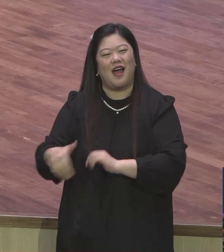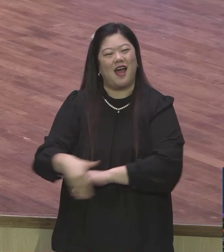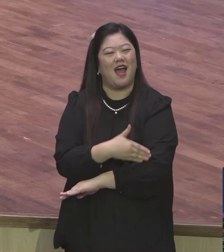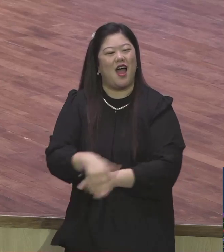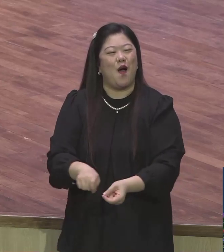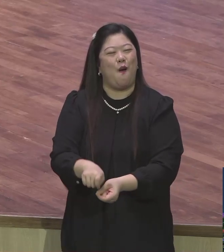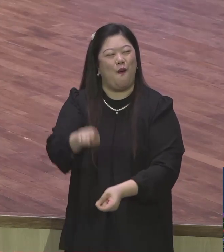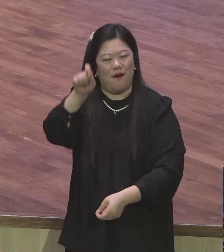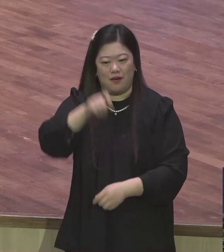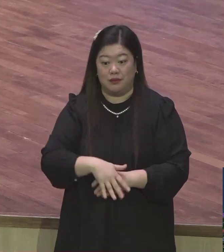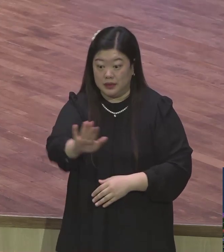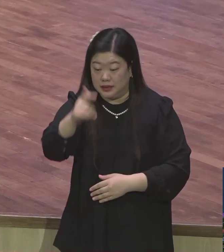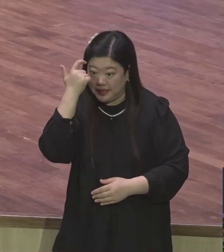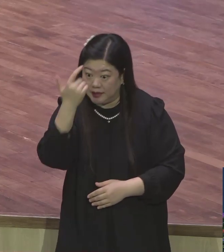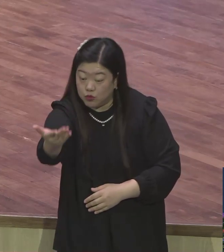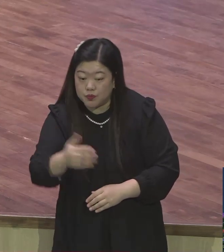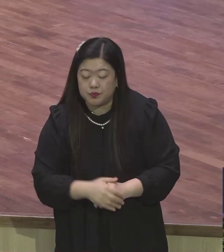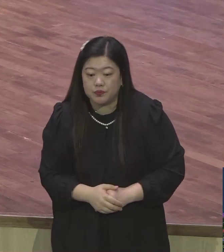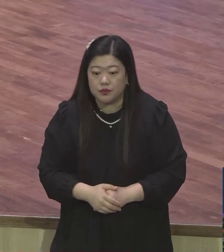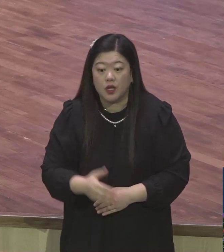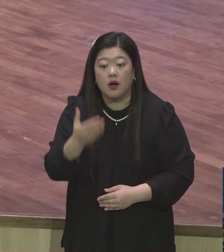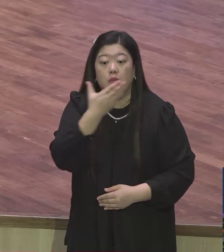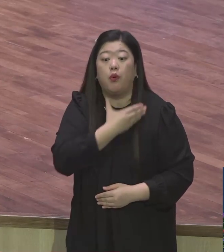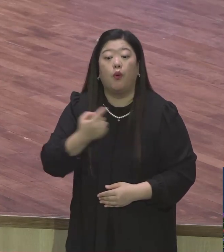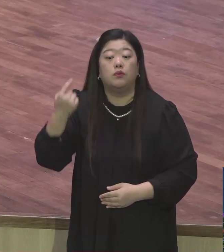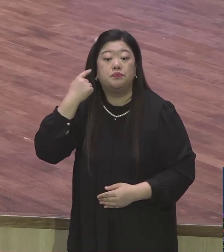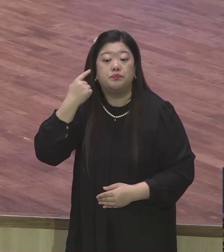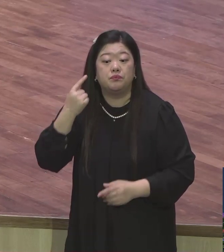여러분 복음 뭐예요? 시작.